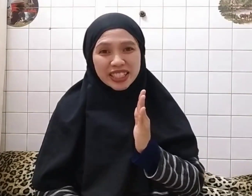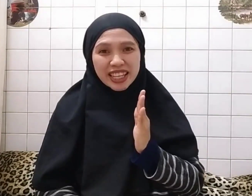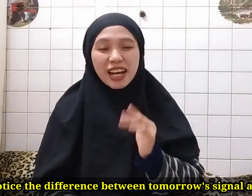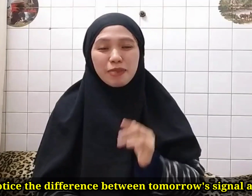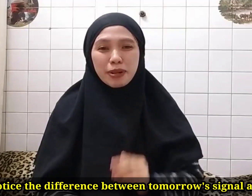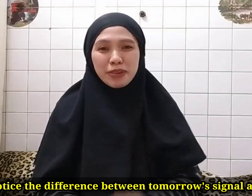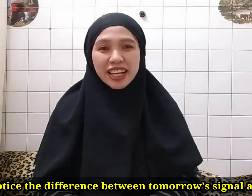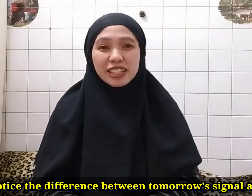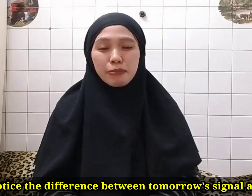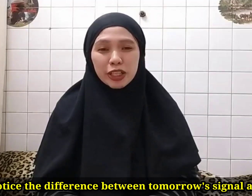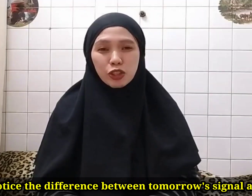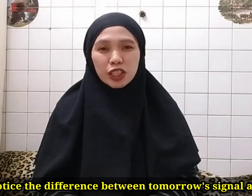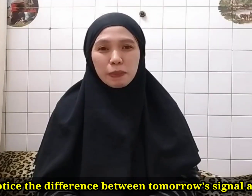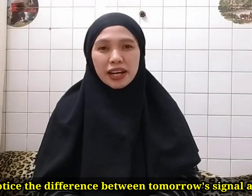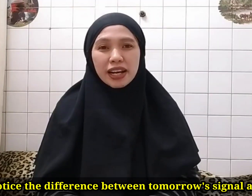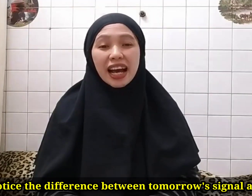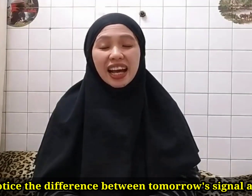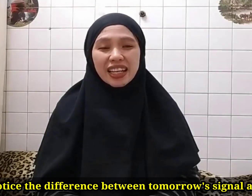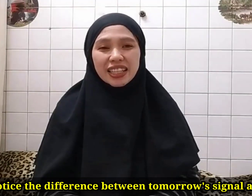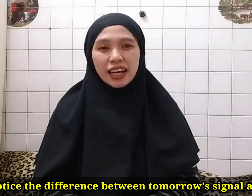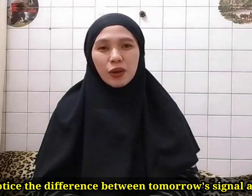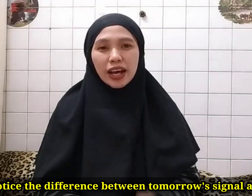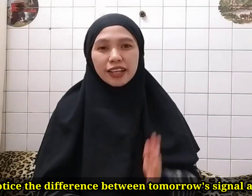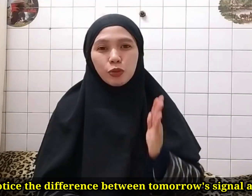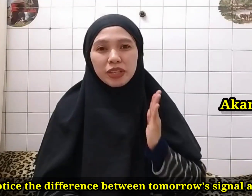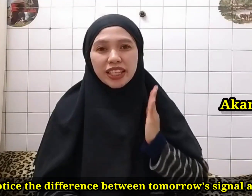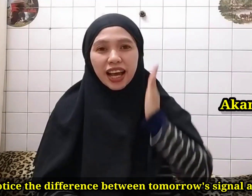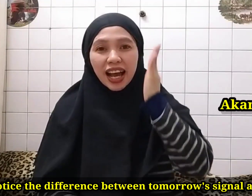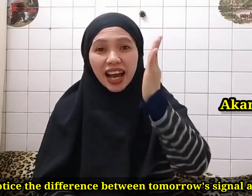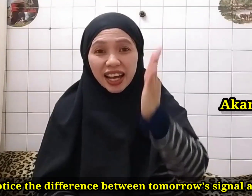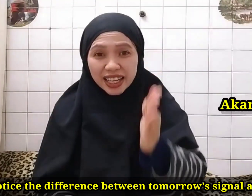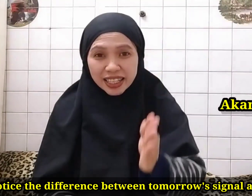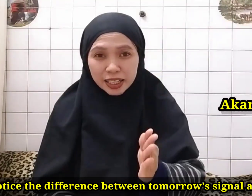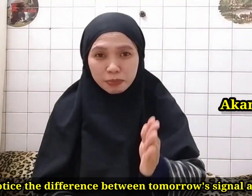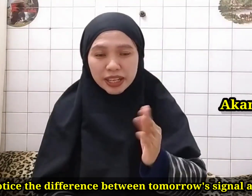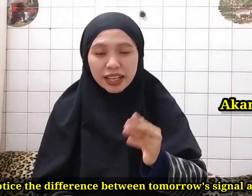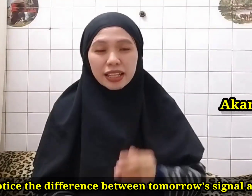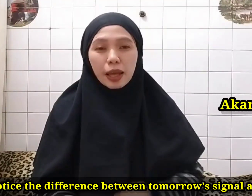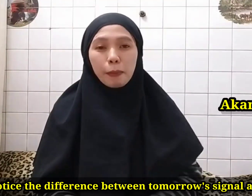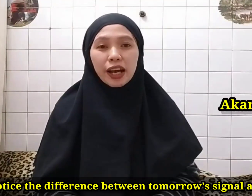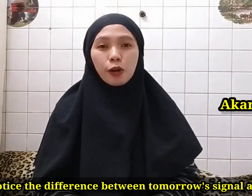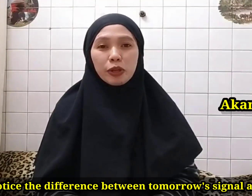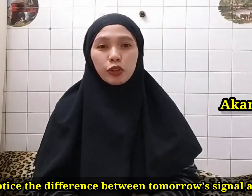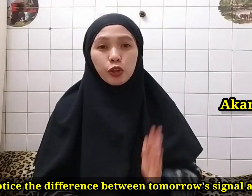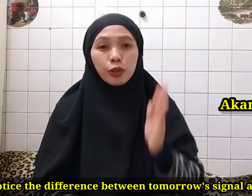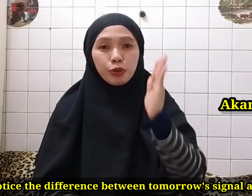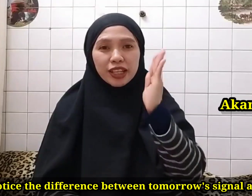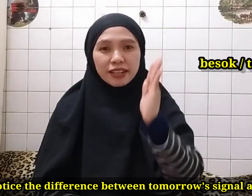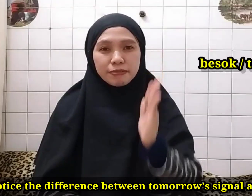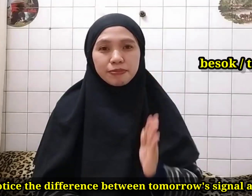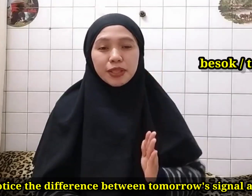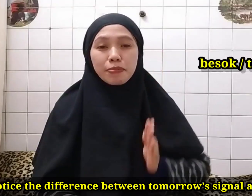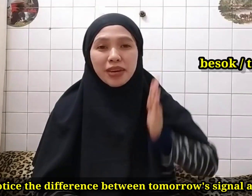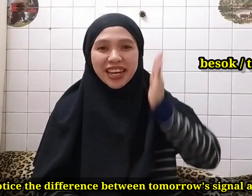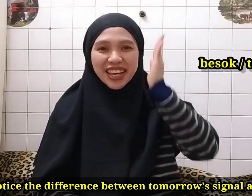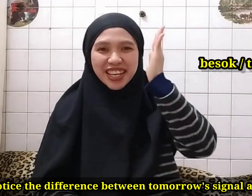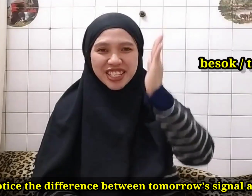ya, perbedaannya besok sama akan ya. Kalau akan itu begini, akan ke depan. Tapi kalau besok itu diputar.